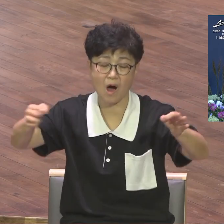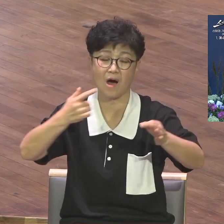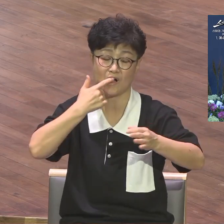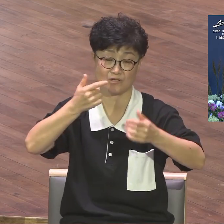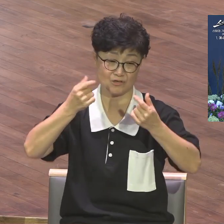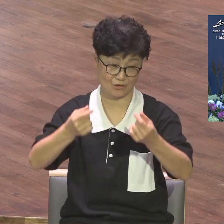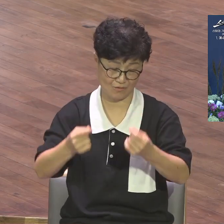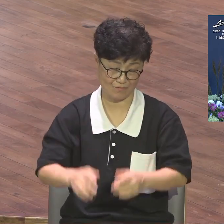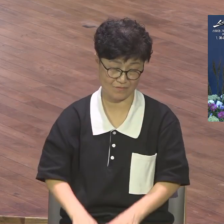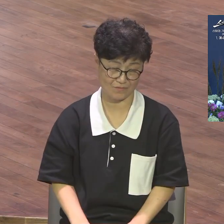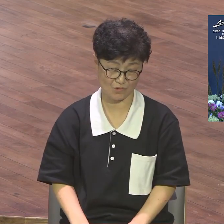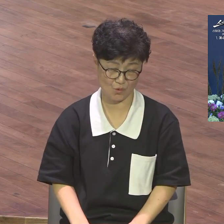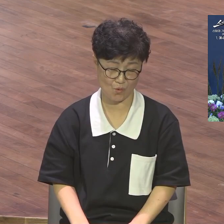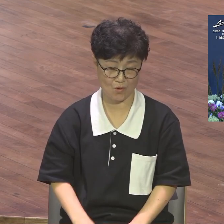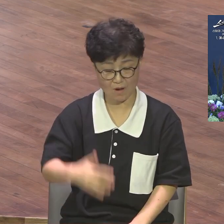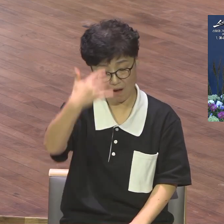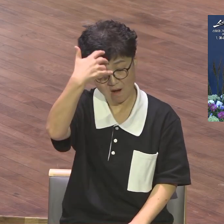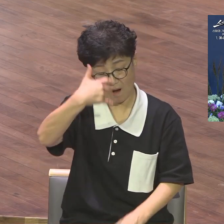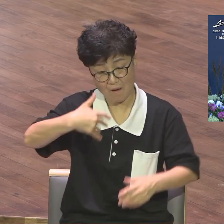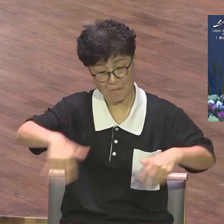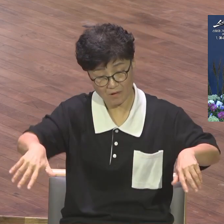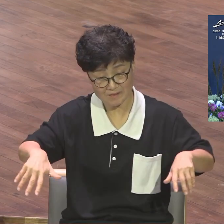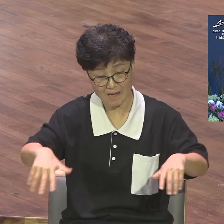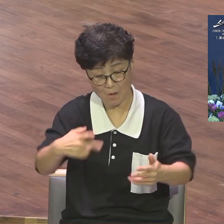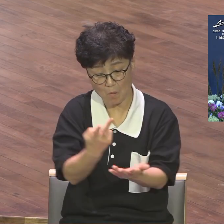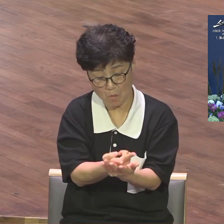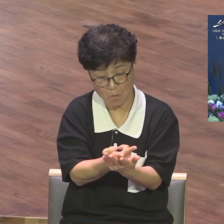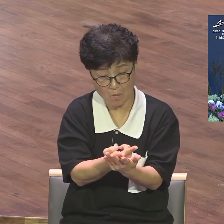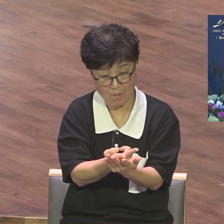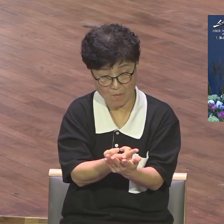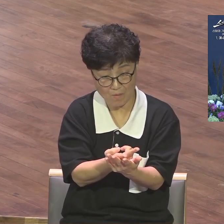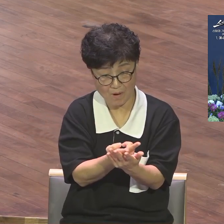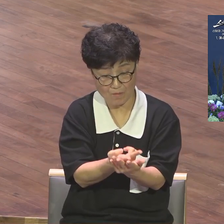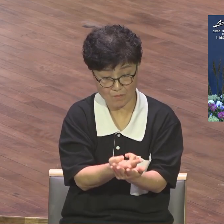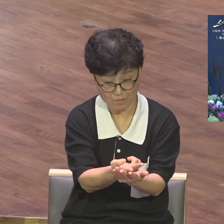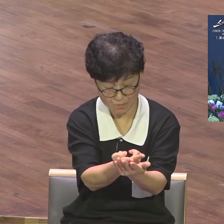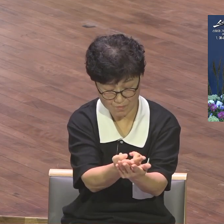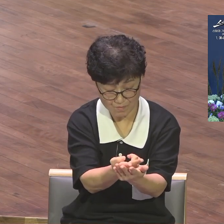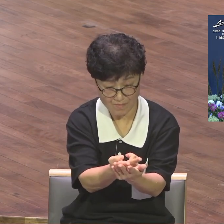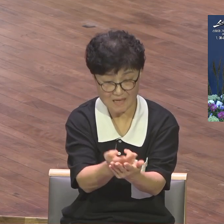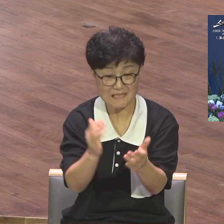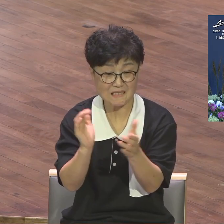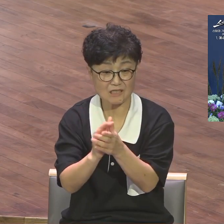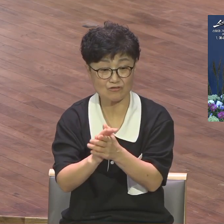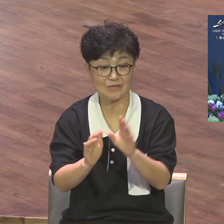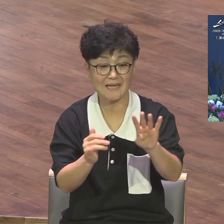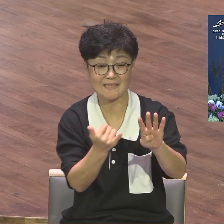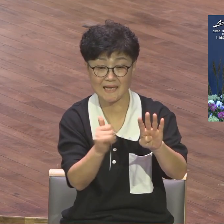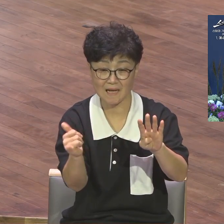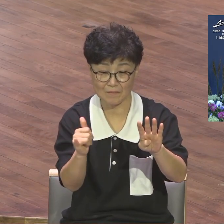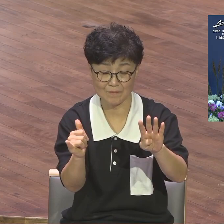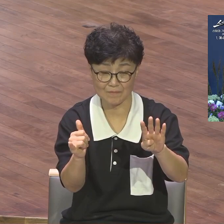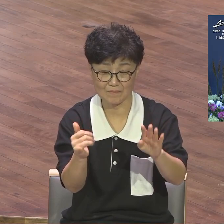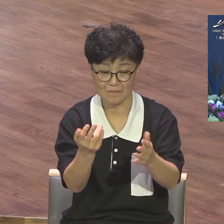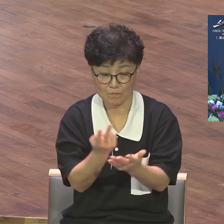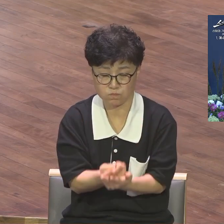중풍병자의 그 내 친구들 아무리 인파가 많아도 소용없습니다. 지붕 뜯어내고 침상 내려버리는